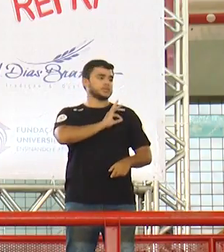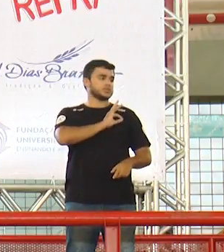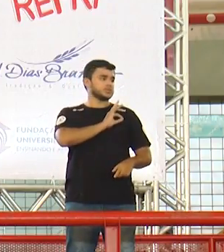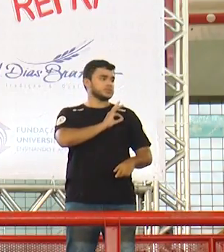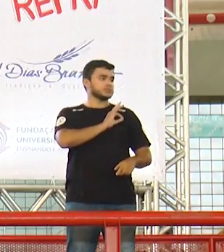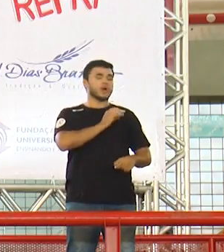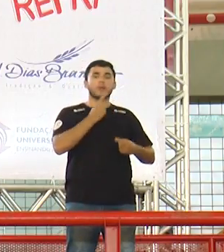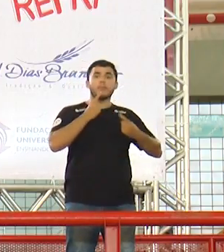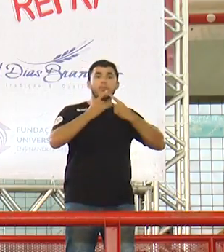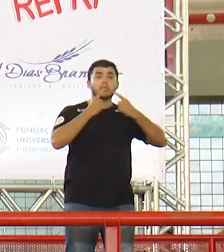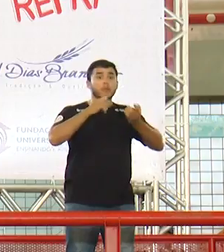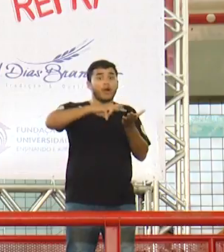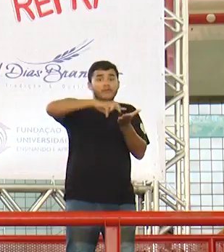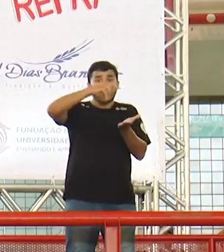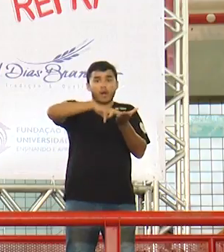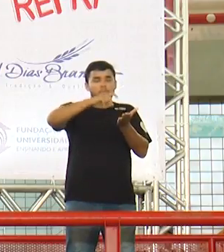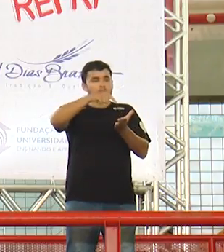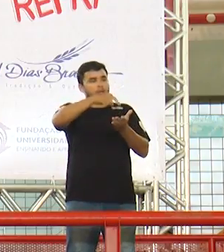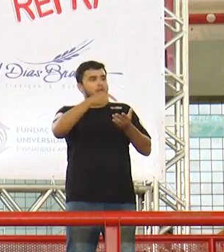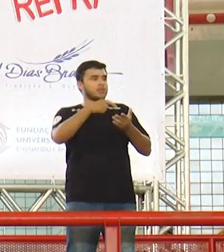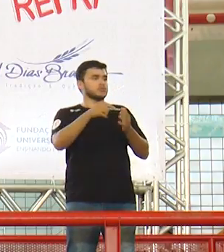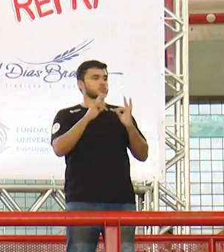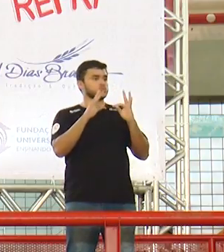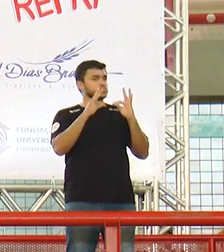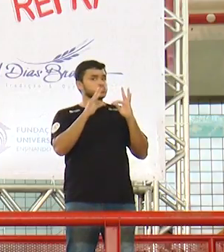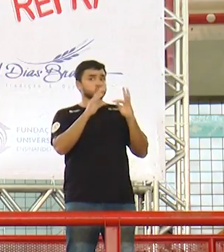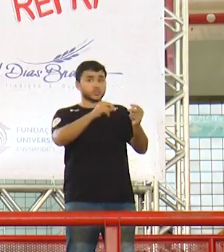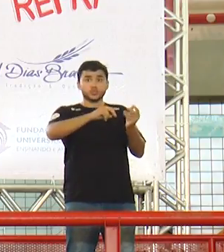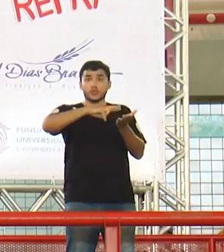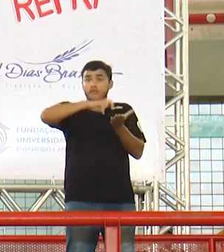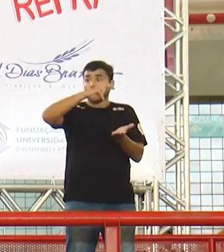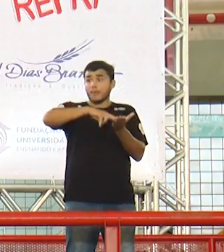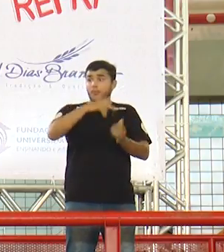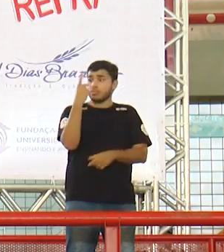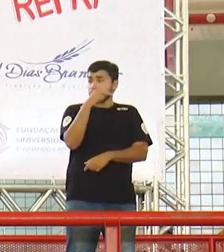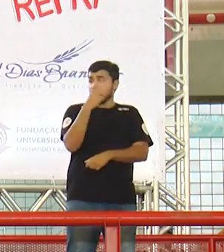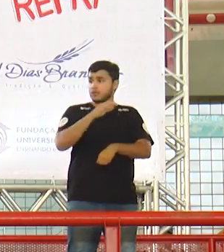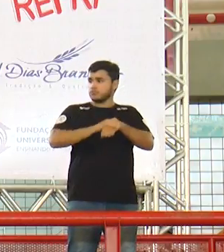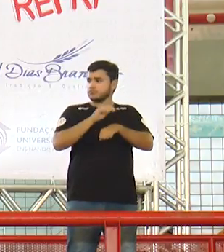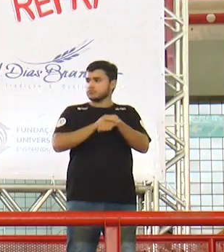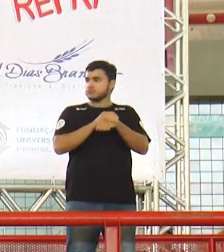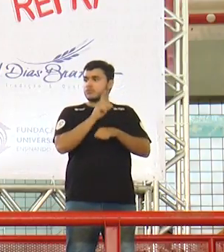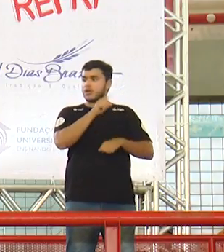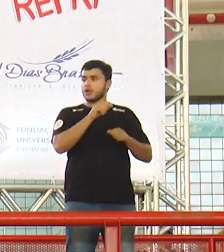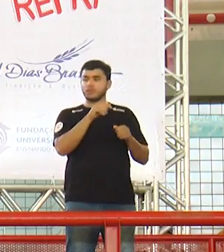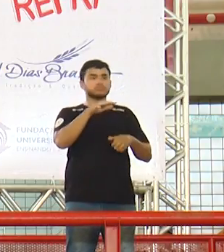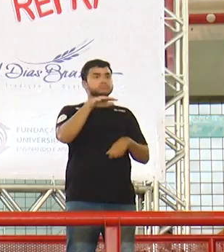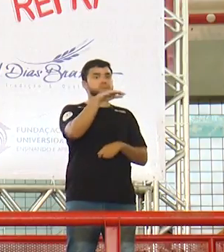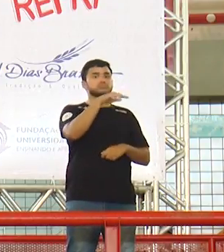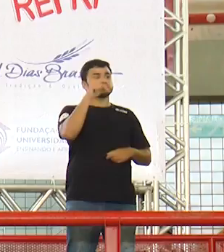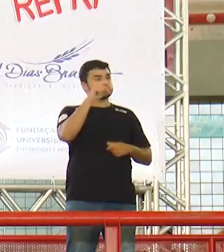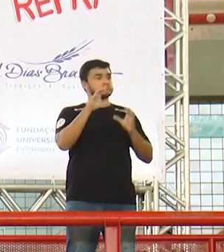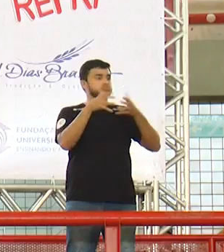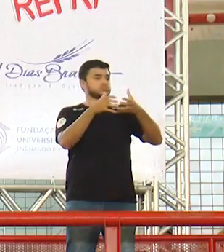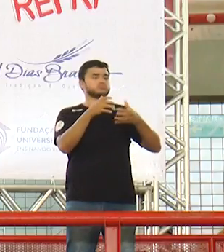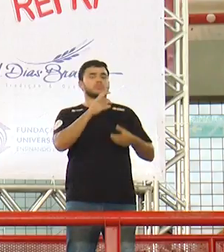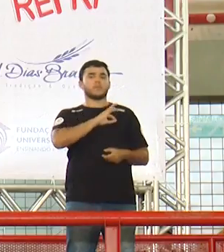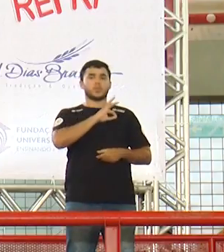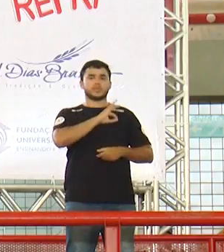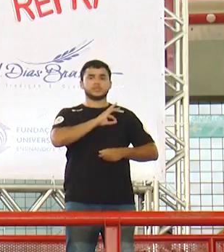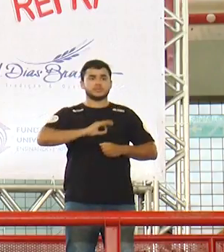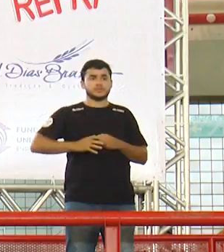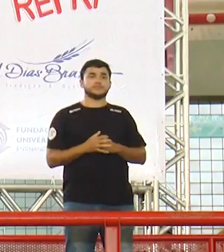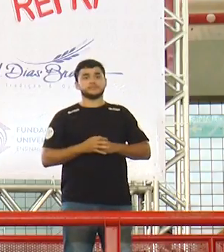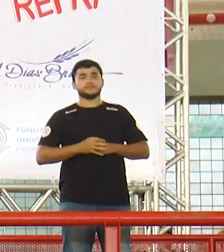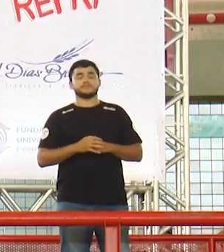Ou seja, é um vocabulário, são expressões que são empregadas no universo profissional dos